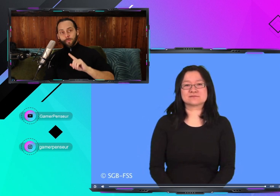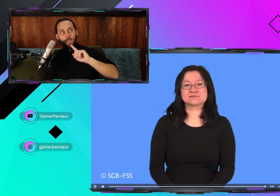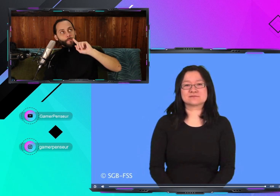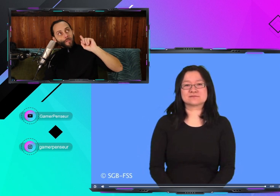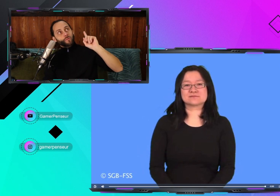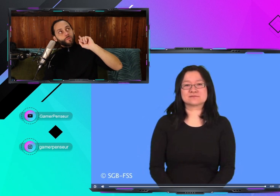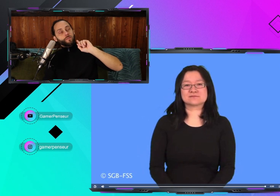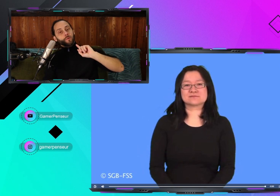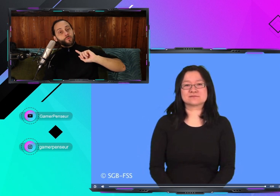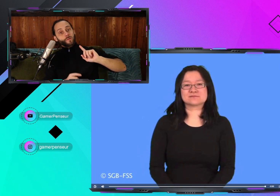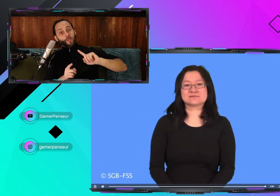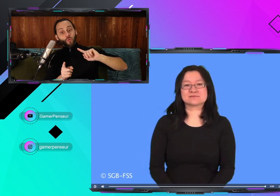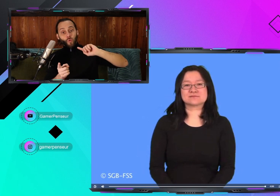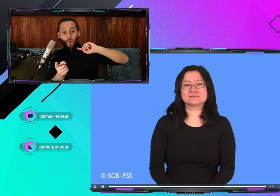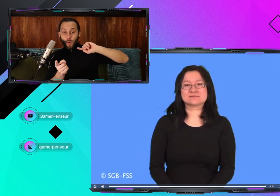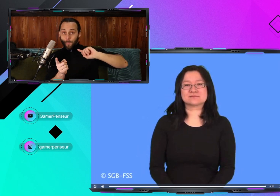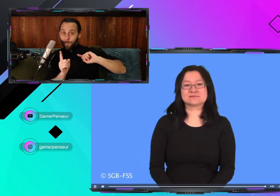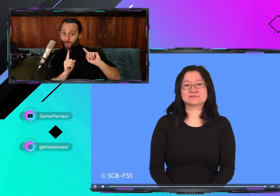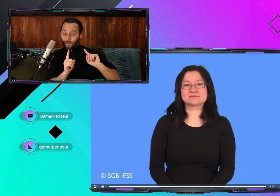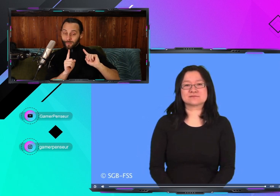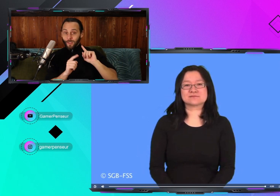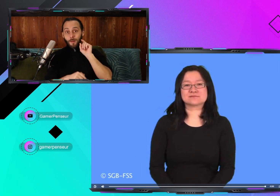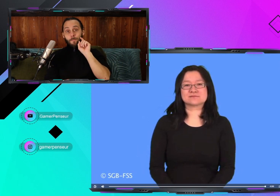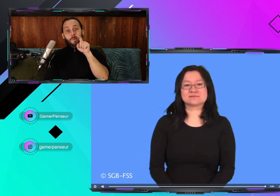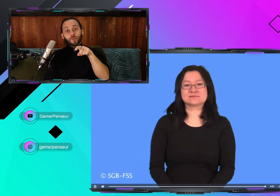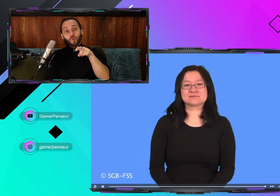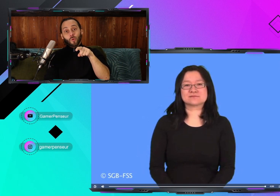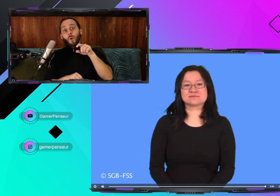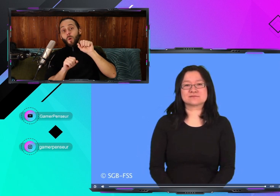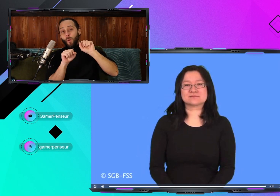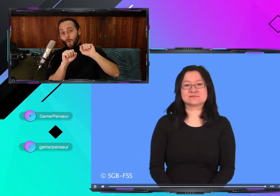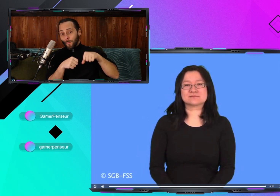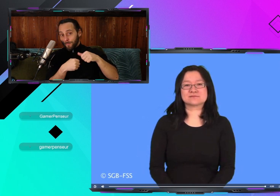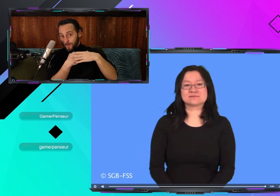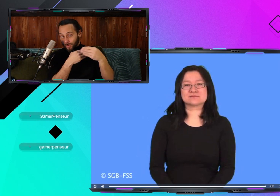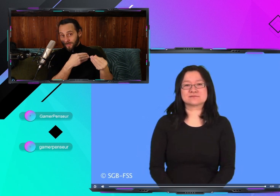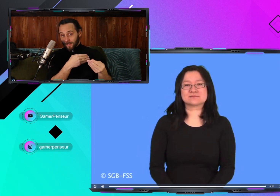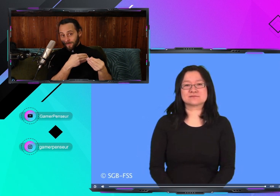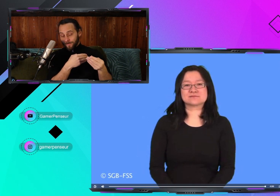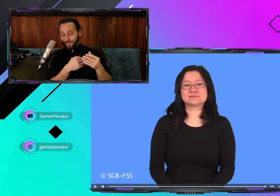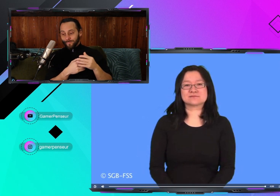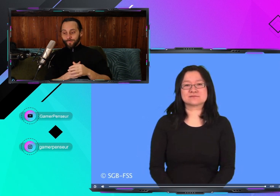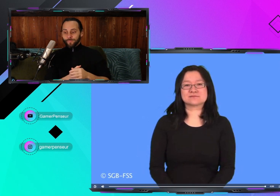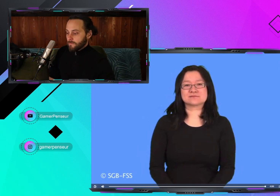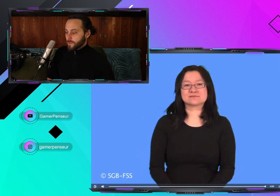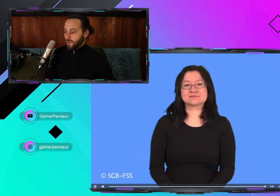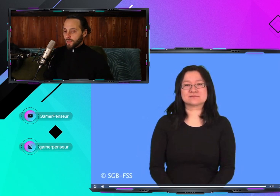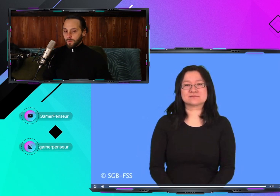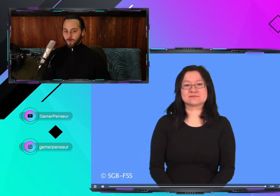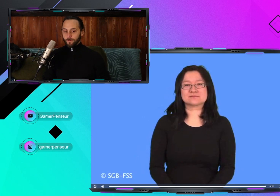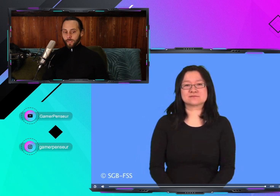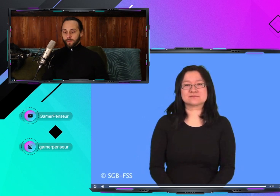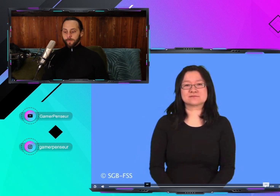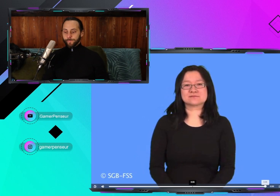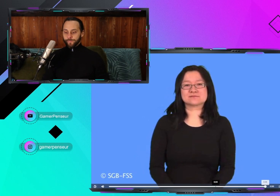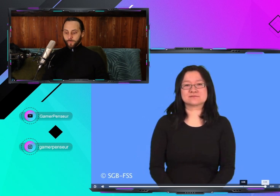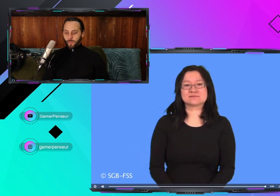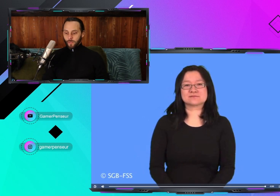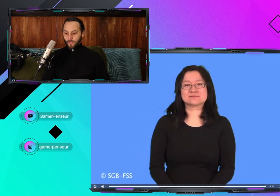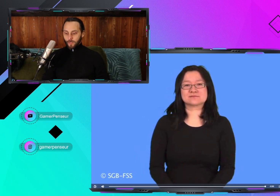Ah non, c'est pas bientôt sortir peut, c'est bientôt peut sortir. Bientôt peut sortir. Ok, alors on va